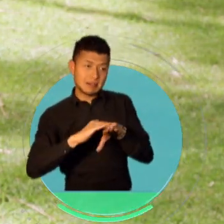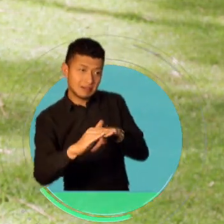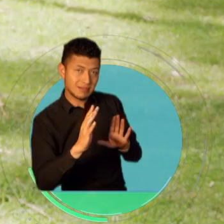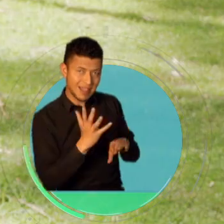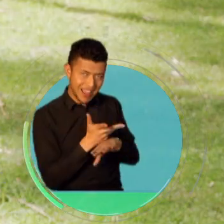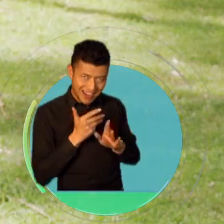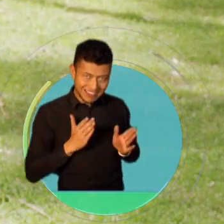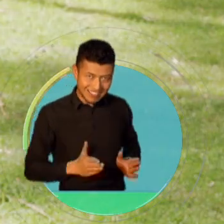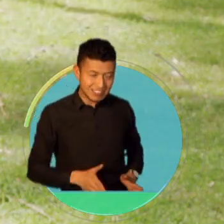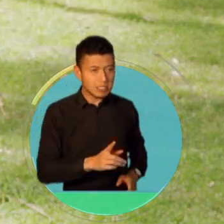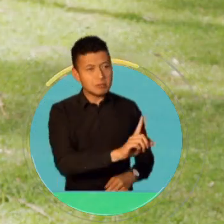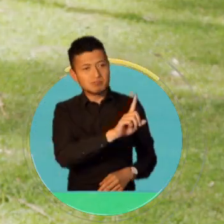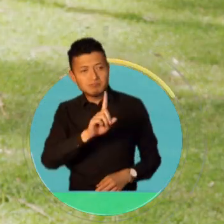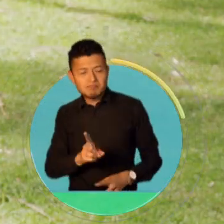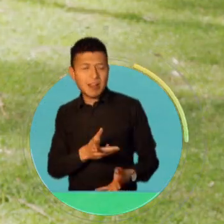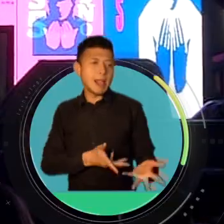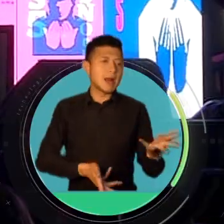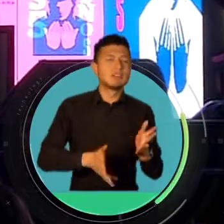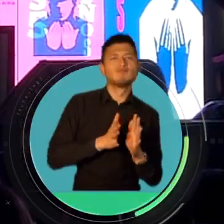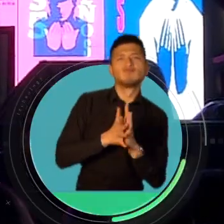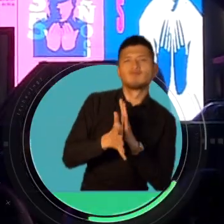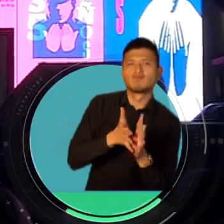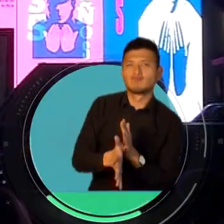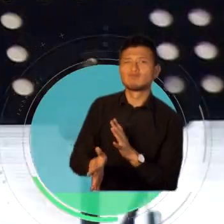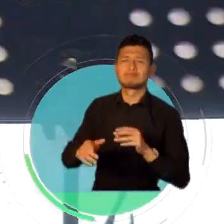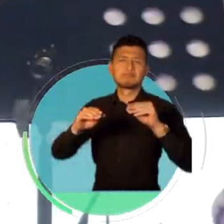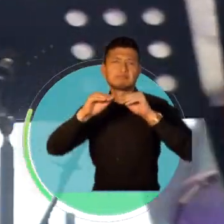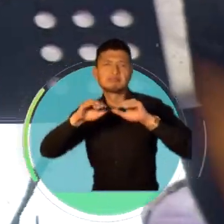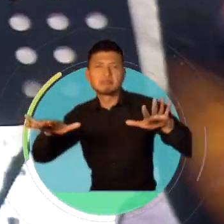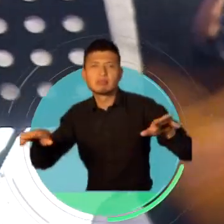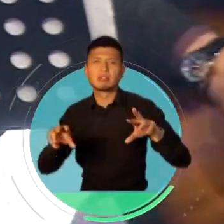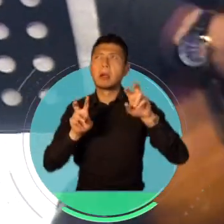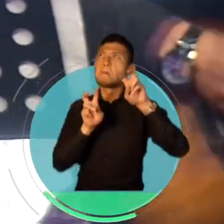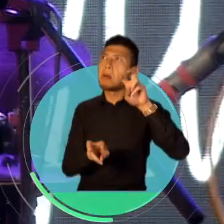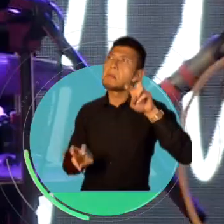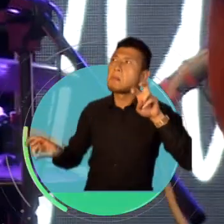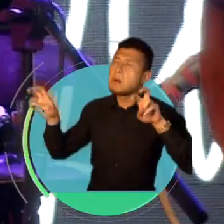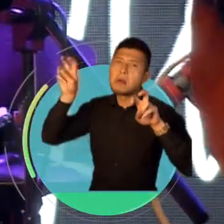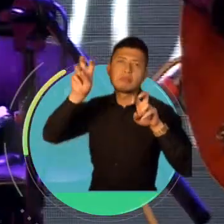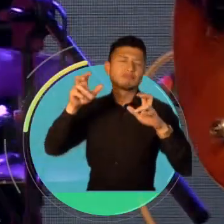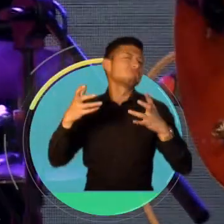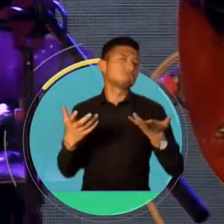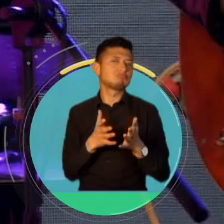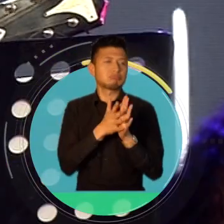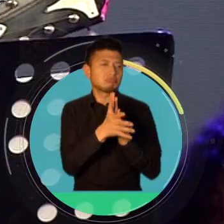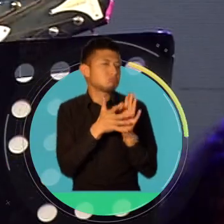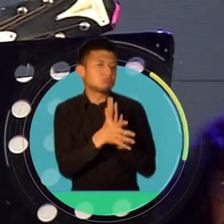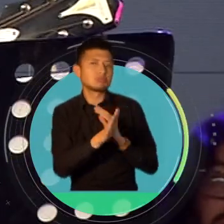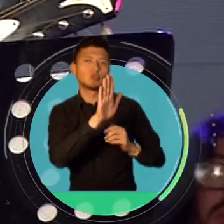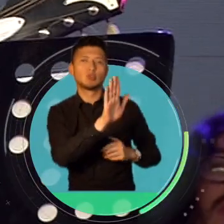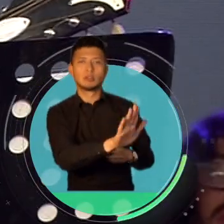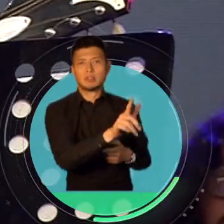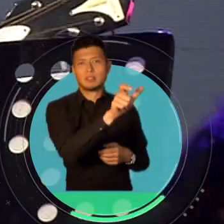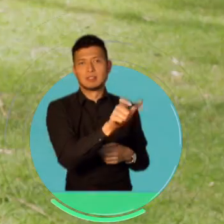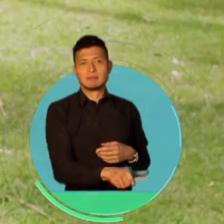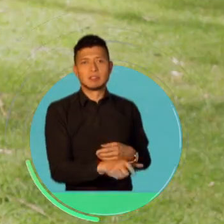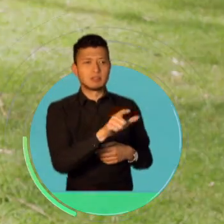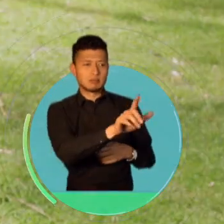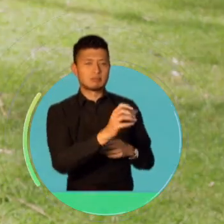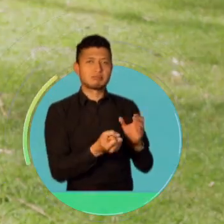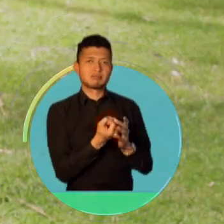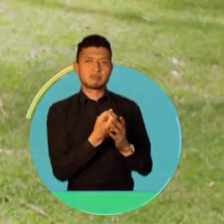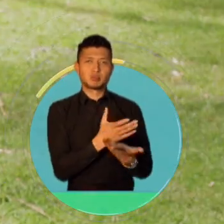que vienen al programa para expresar su lanzamiento o que están de gira o para que nos cuenten novedades acerca